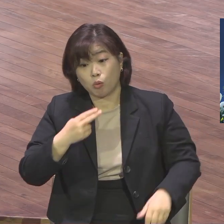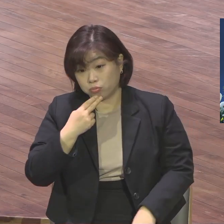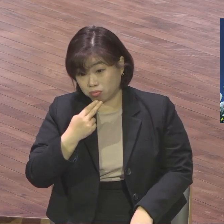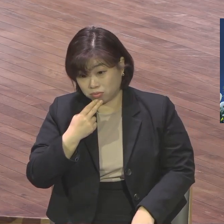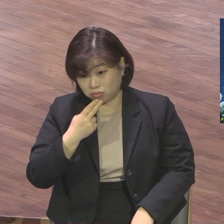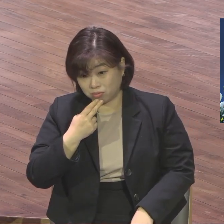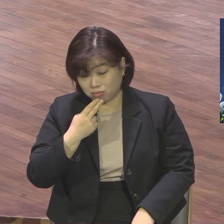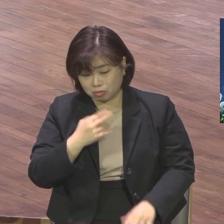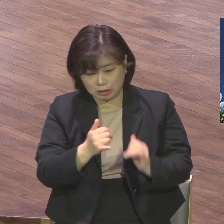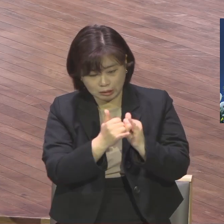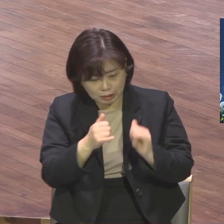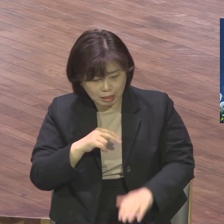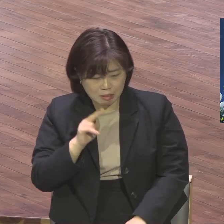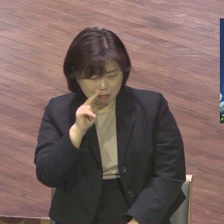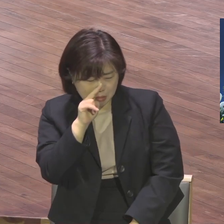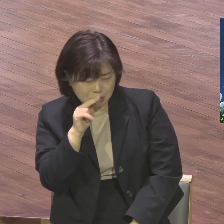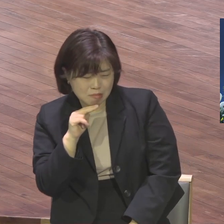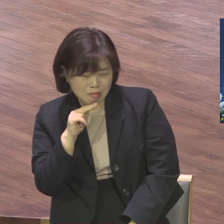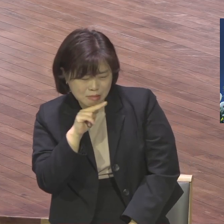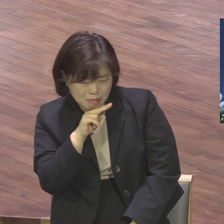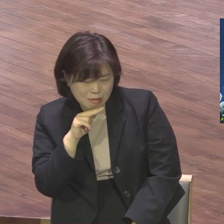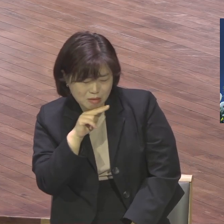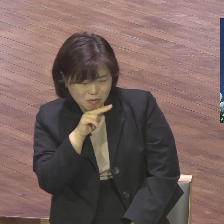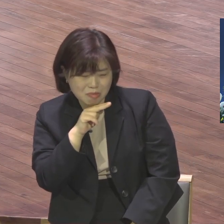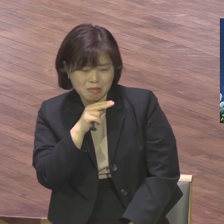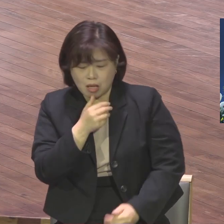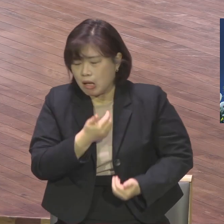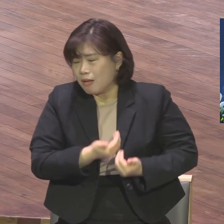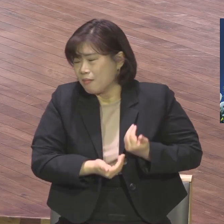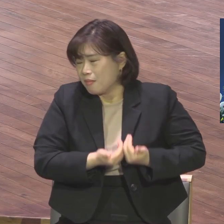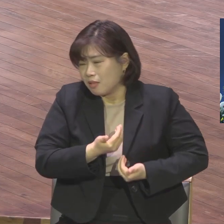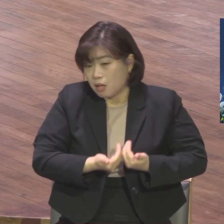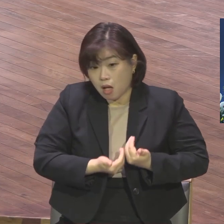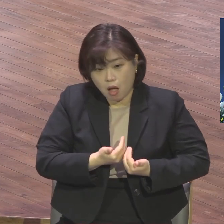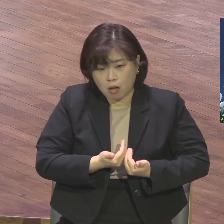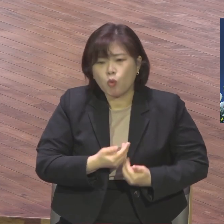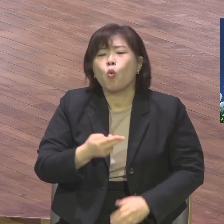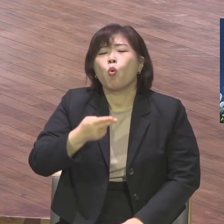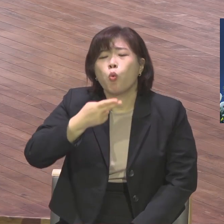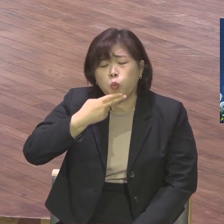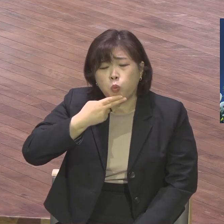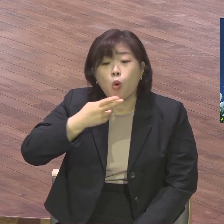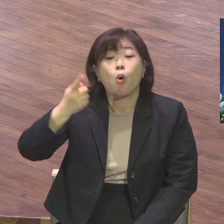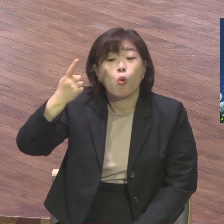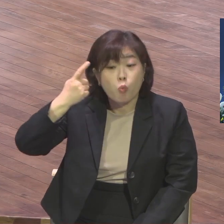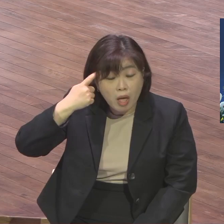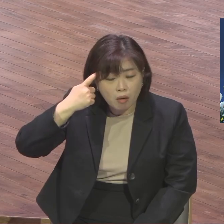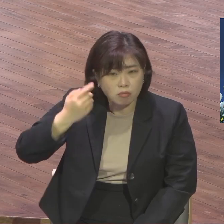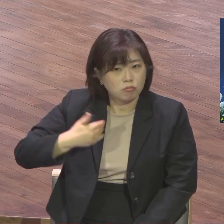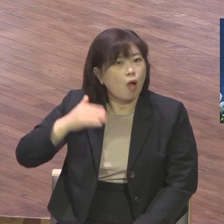이거 아직도요 인간관계에 막 불편하고 인간관계에 막 미워하고 시기하고